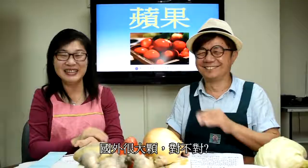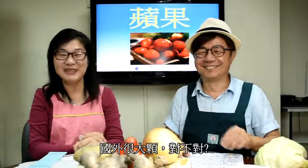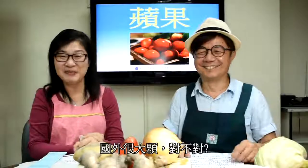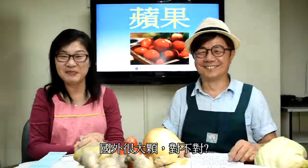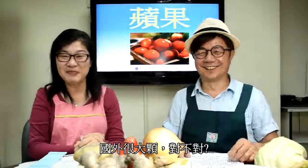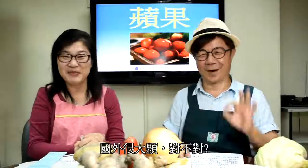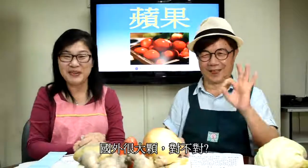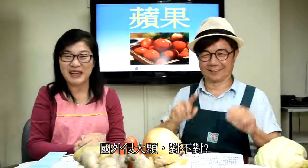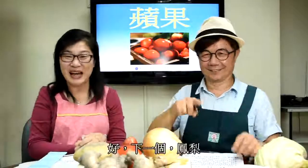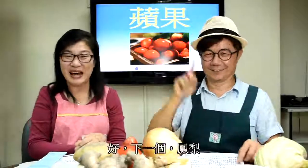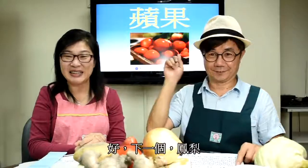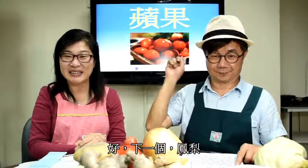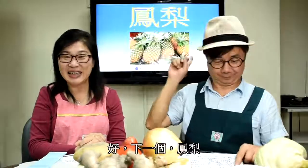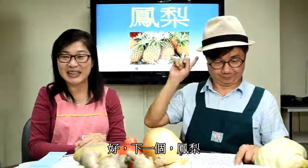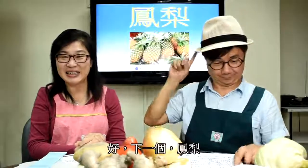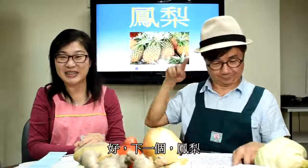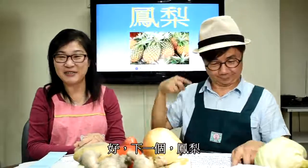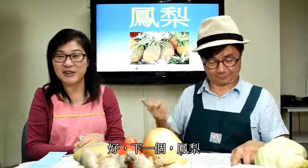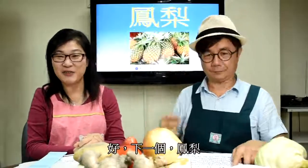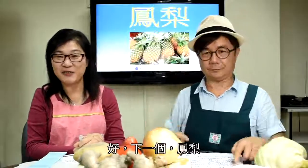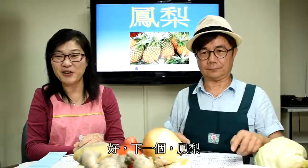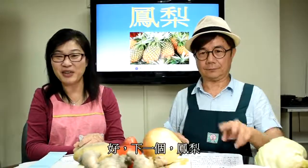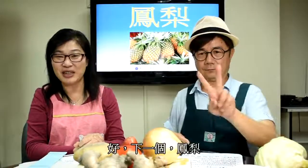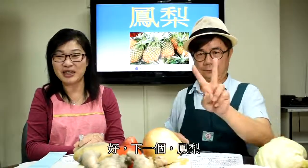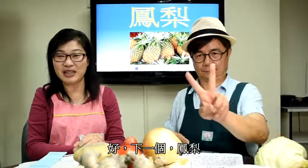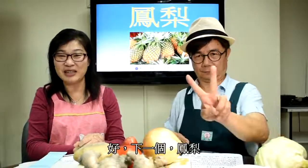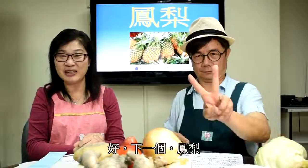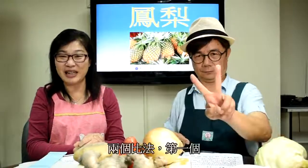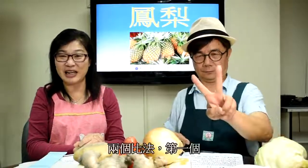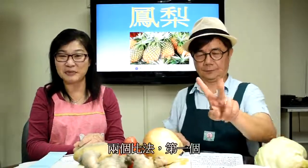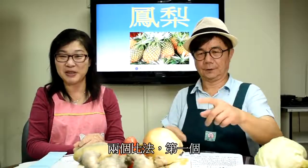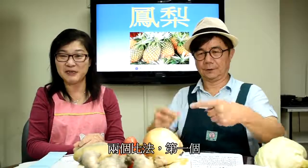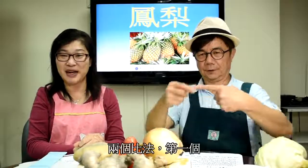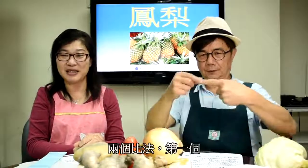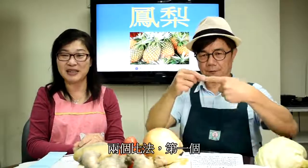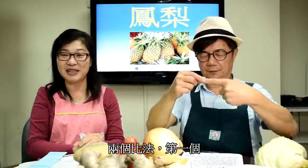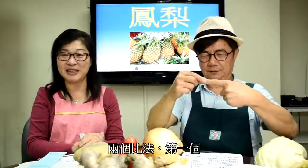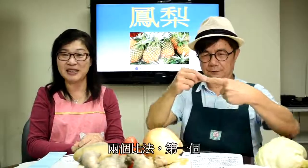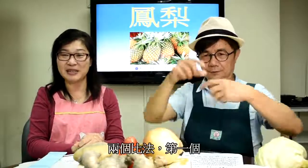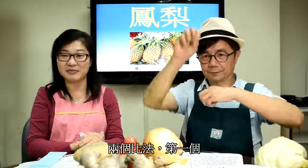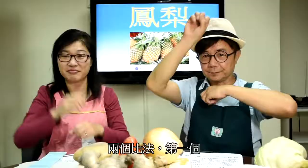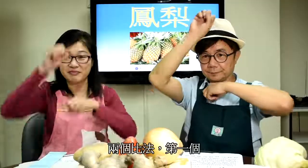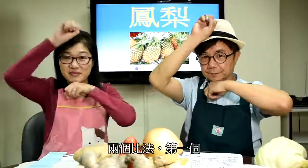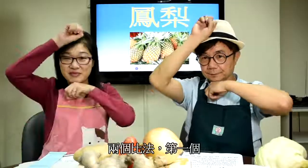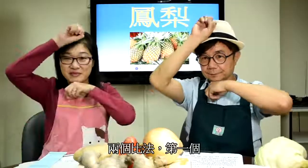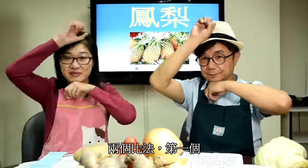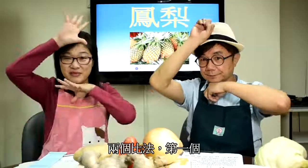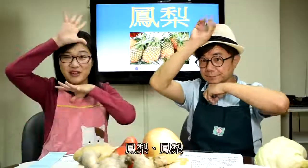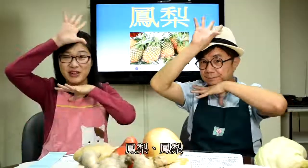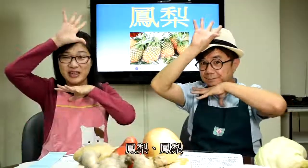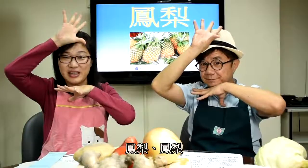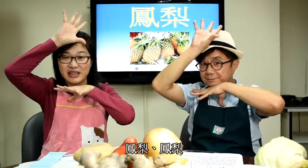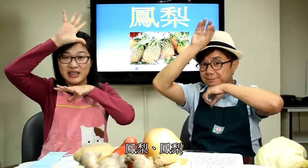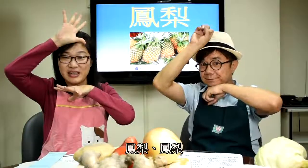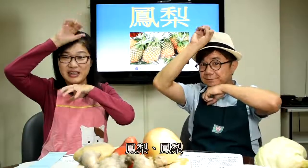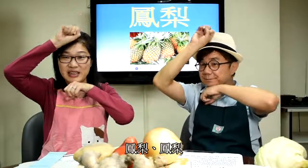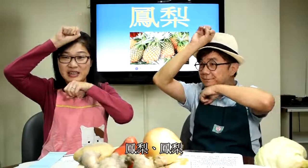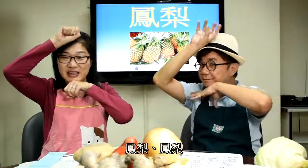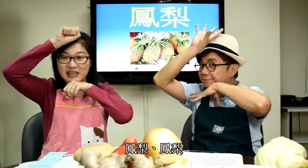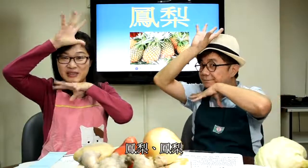不对？好，下一个凤梨，两个笔法，第一个凤梨，凤